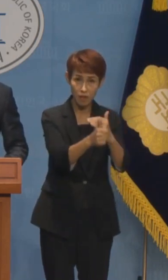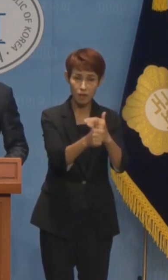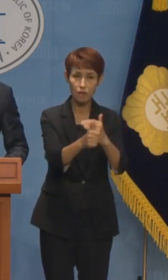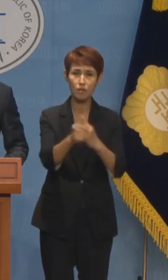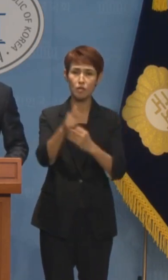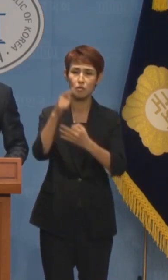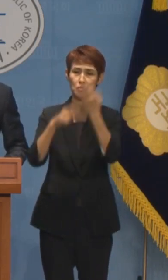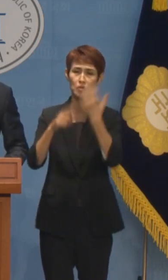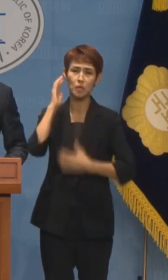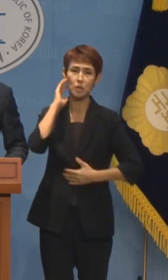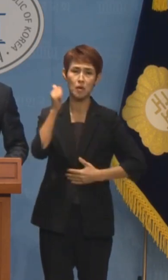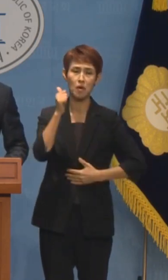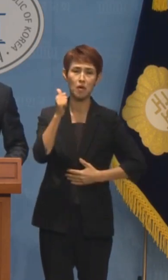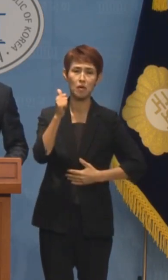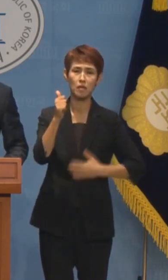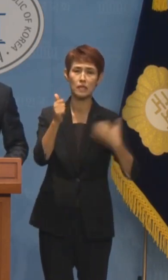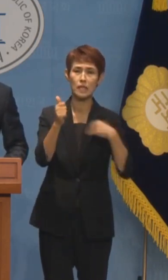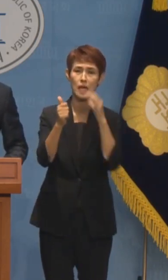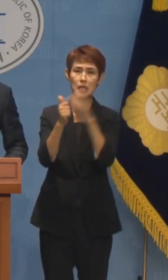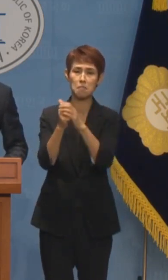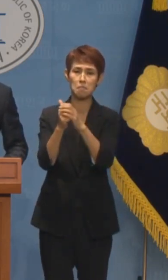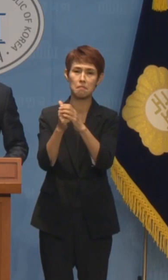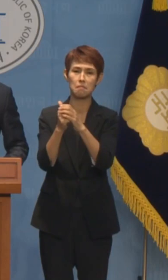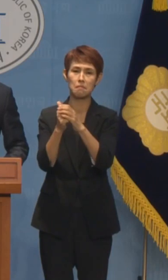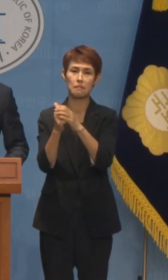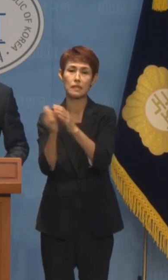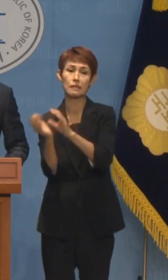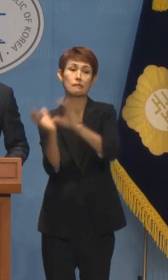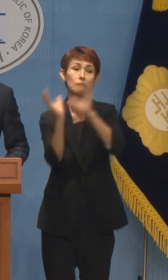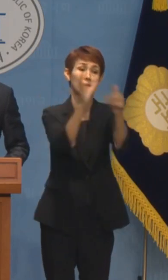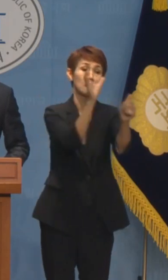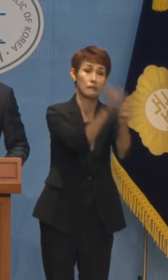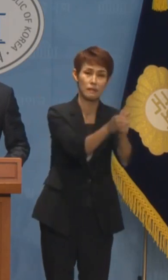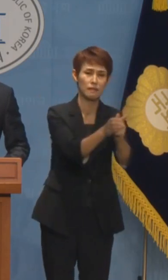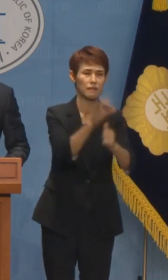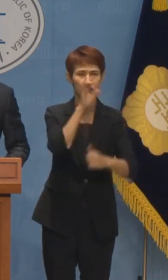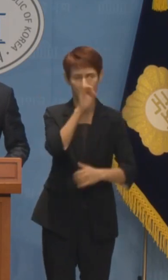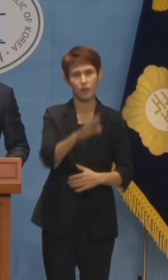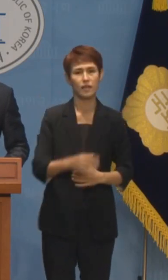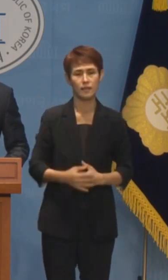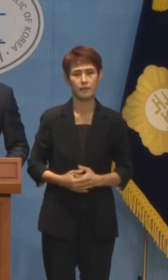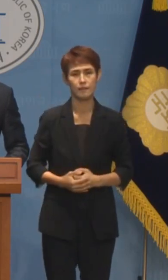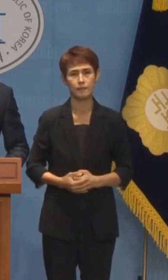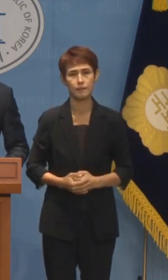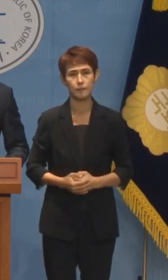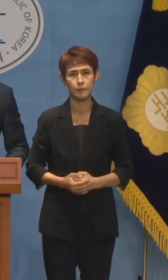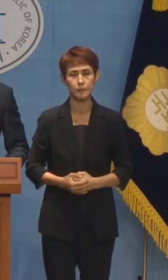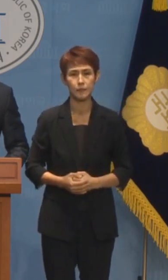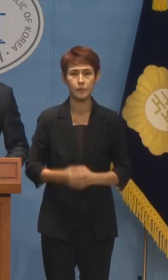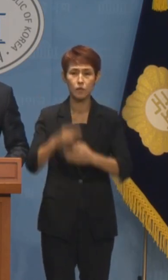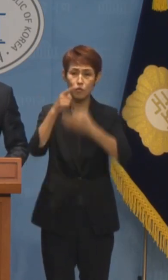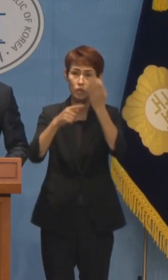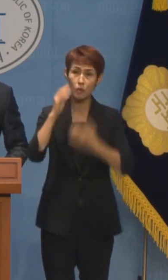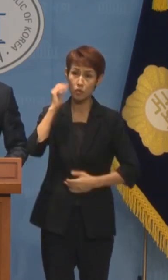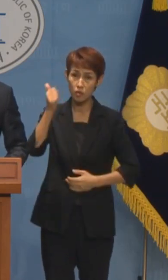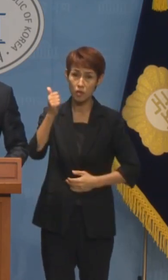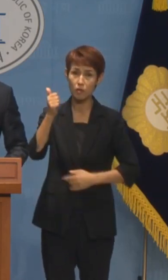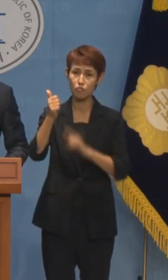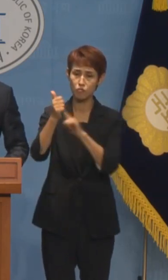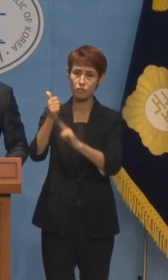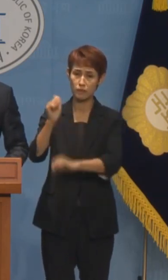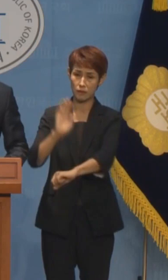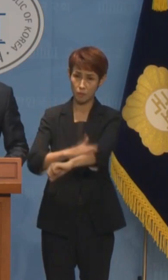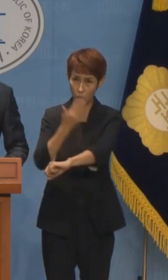위한 꼬리 자르기가 되어서는 안된다는 입장임을 분명히 밝힙니다 윤 대통령이 본인 책임에 대해